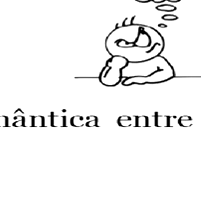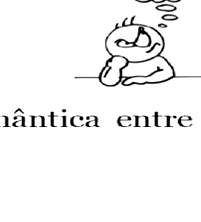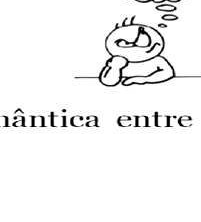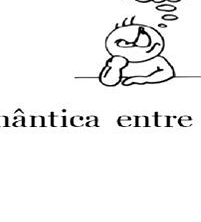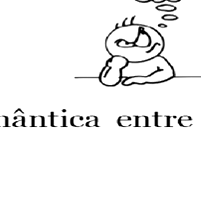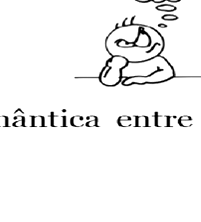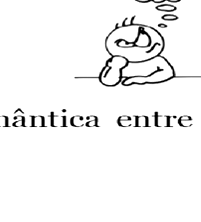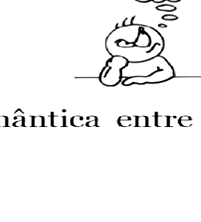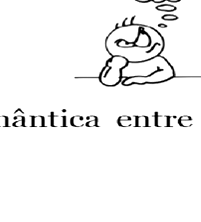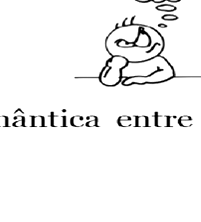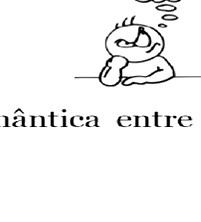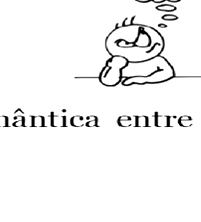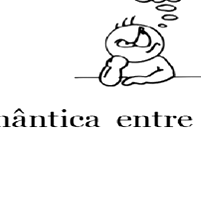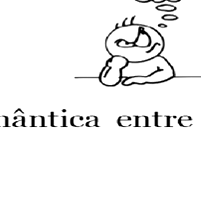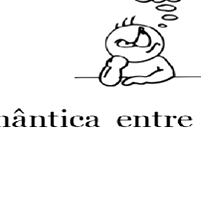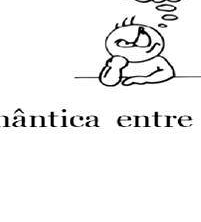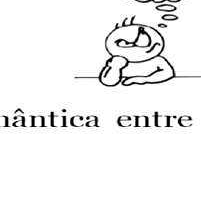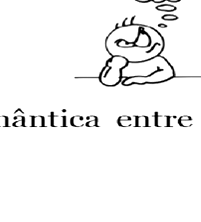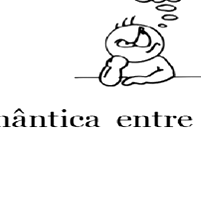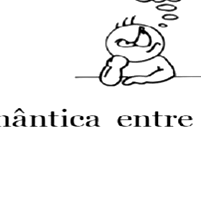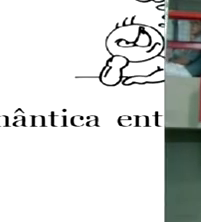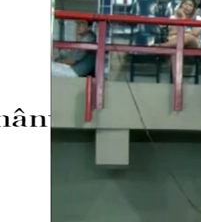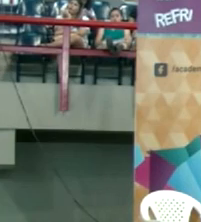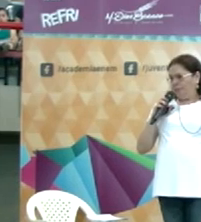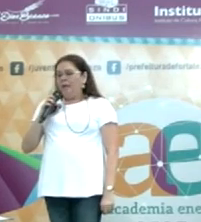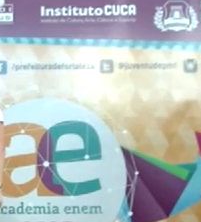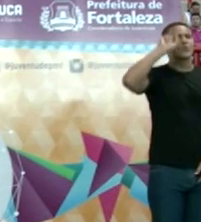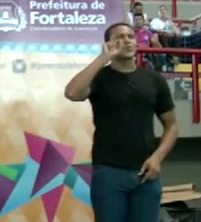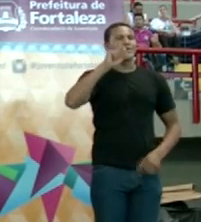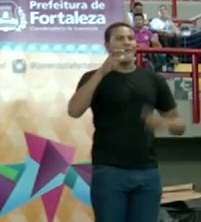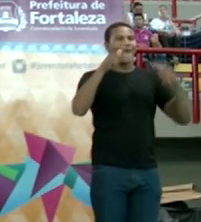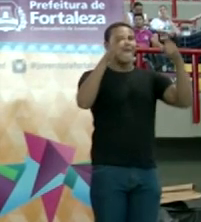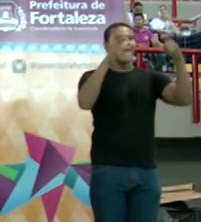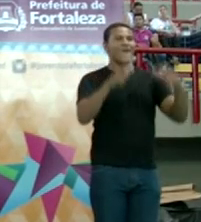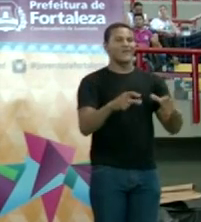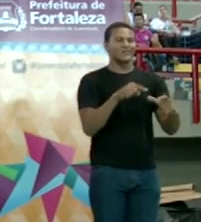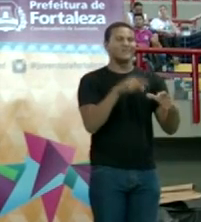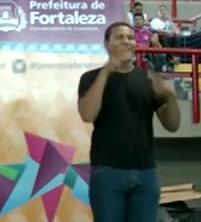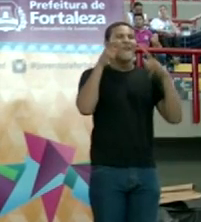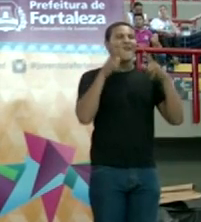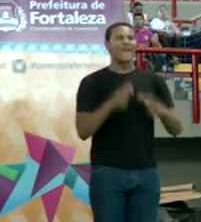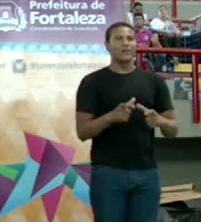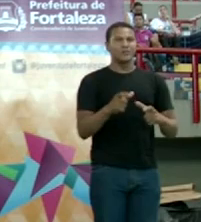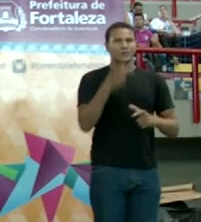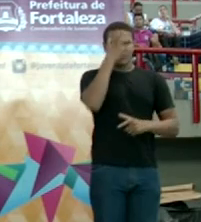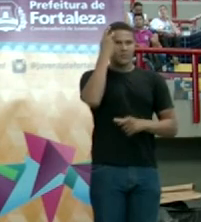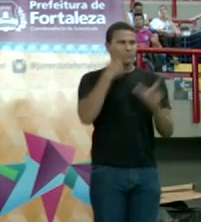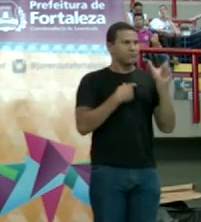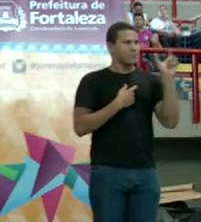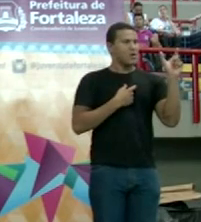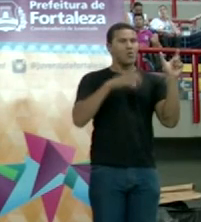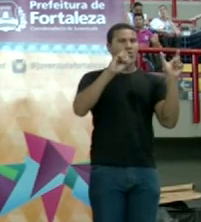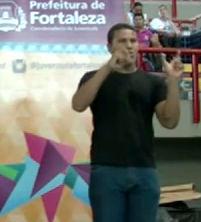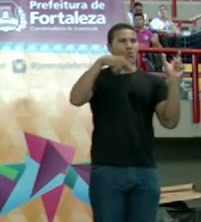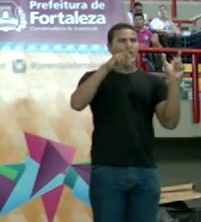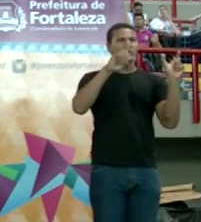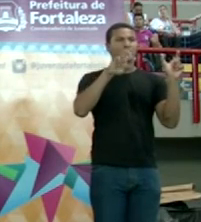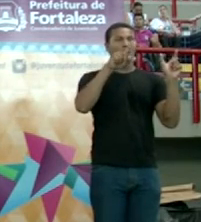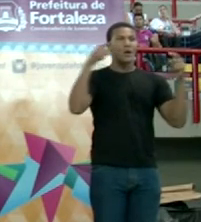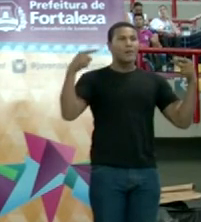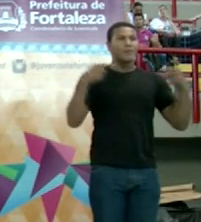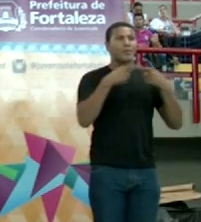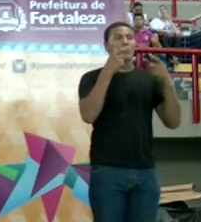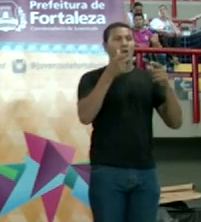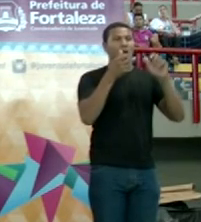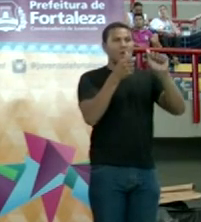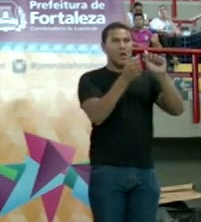é usado de forma muito inadequada, é o onde. A palavra onde é um advérbio de lugar.